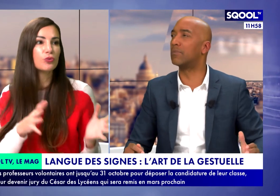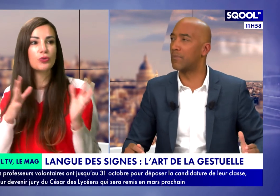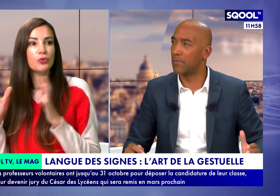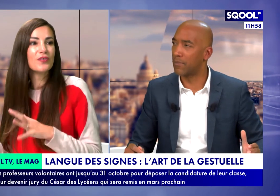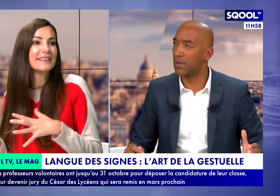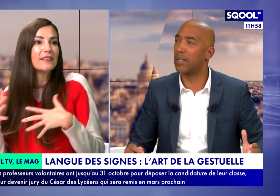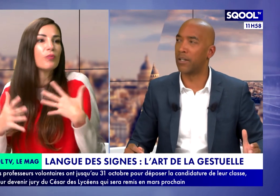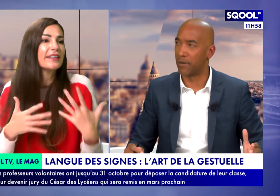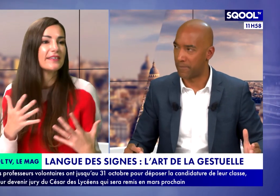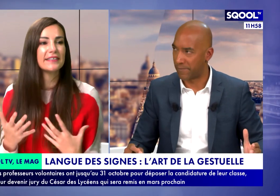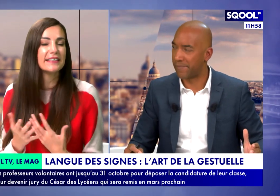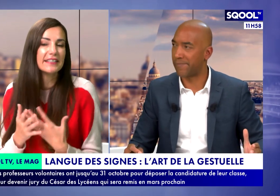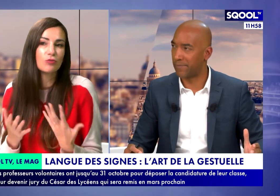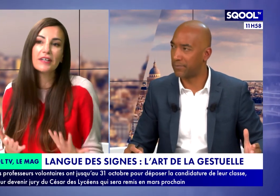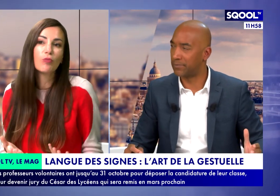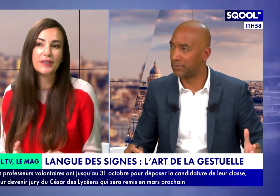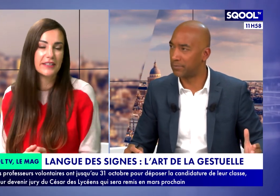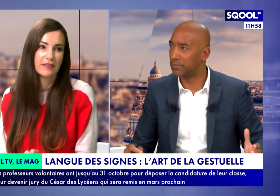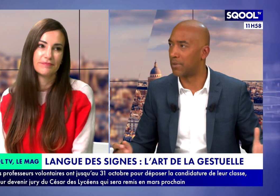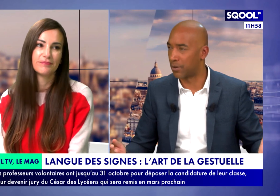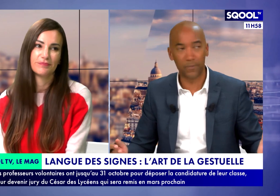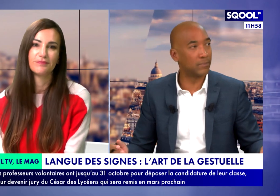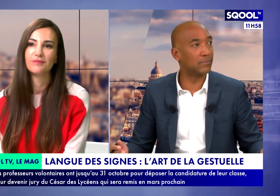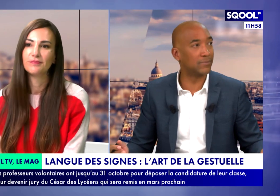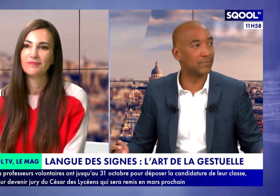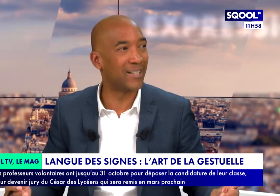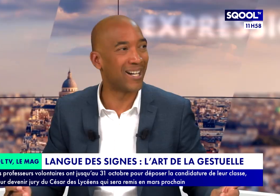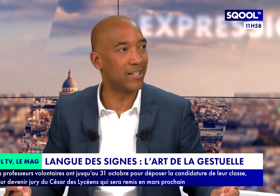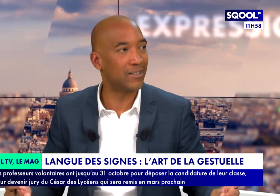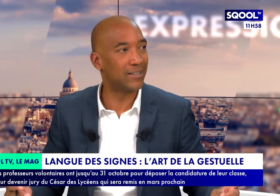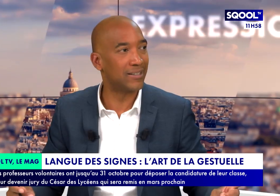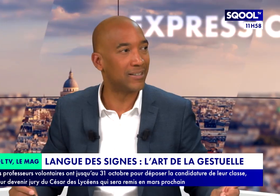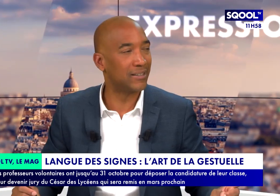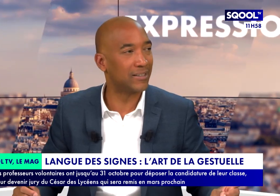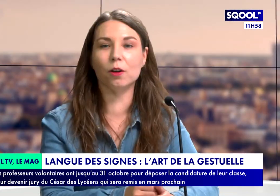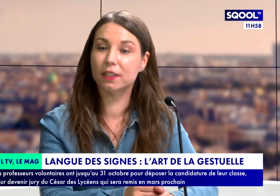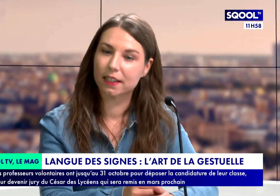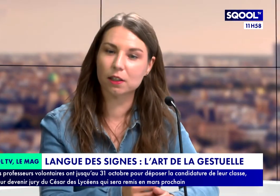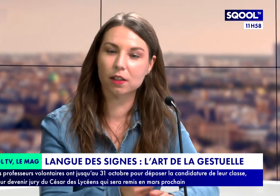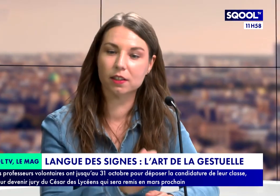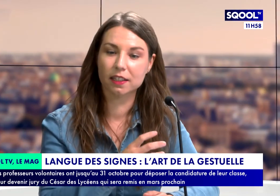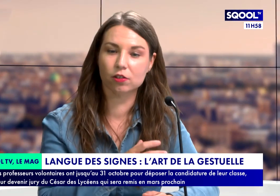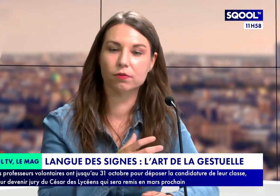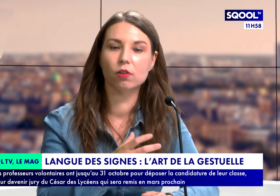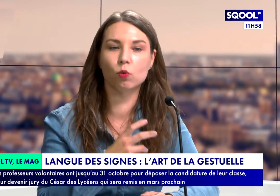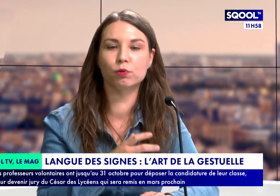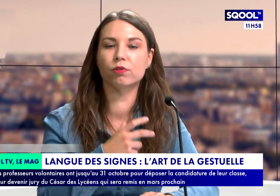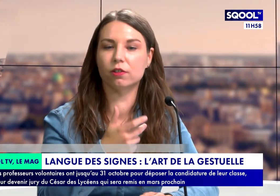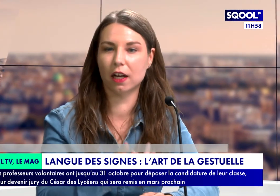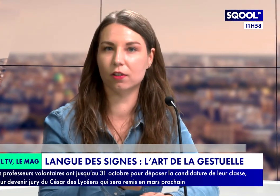d'autres, non. C'est compliqué. C'est une question qui est compliquée. Bien sûr. Clara ? Certains enfants ont besoin de la langue